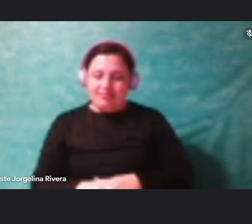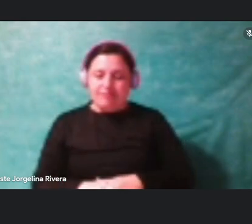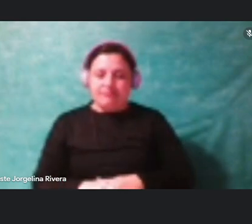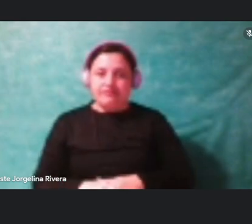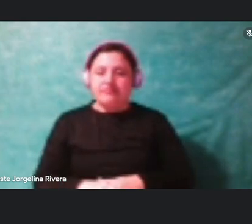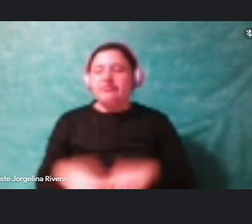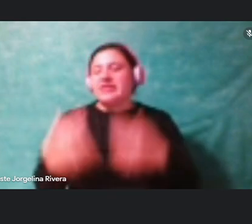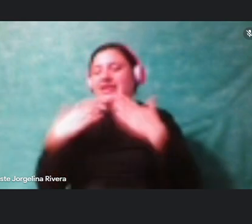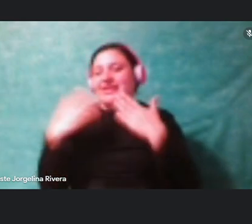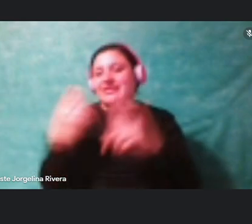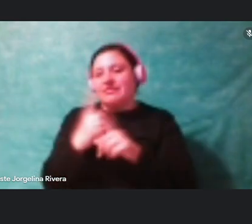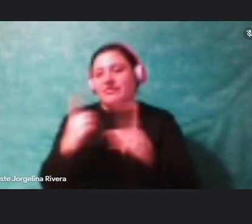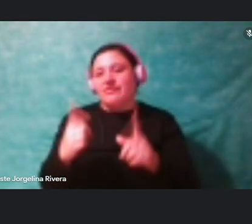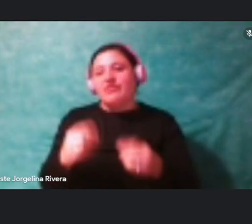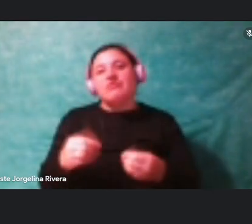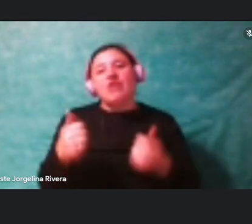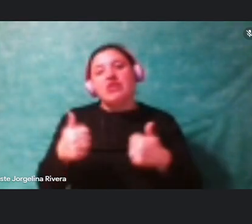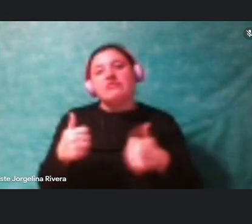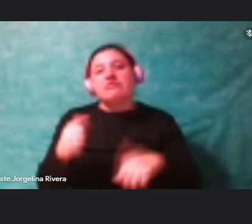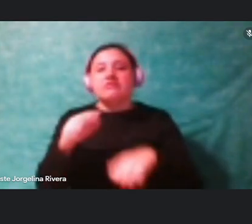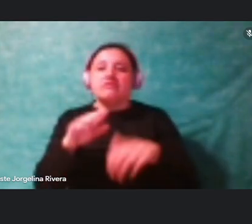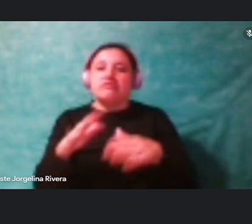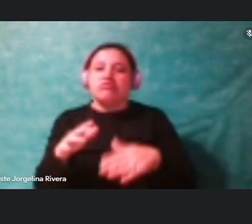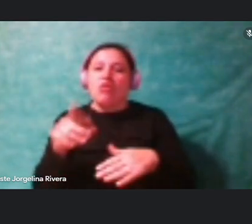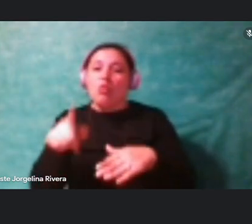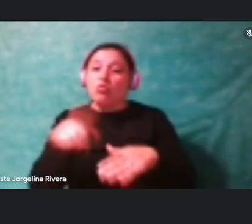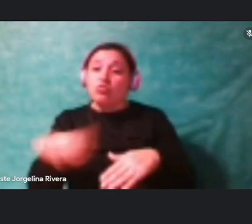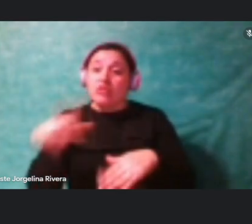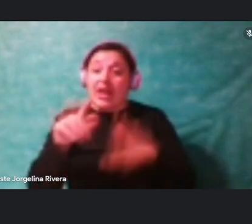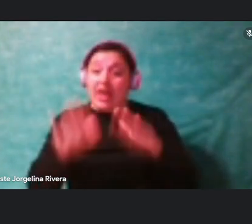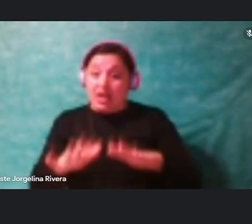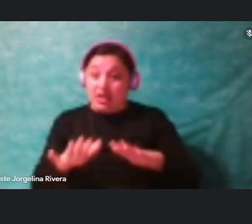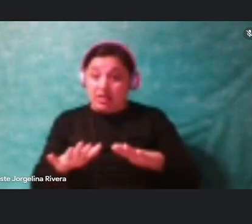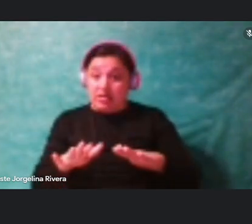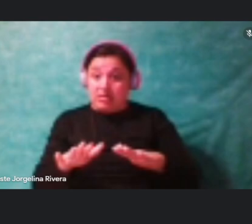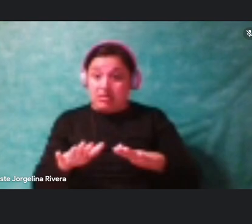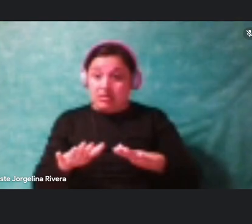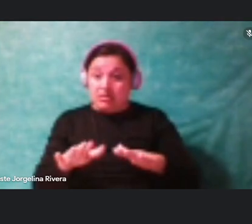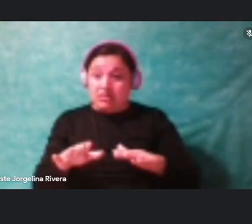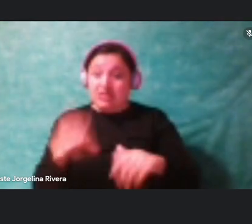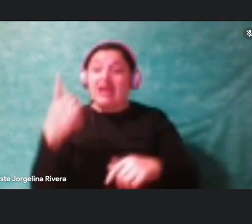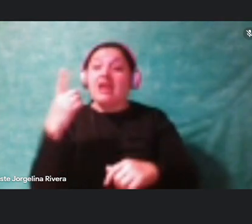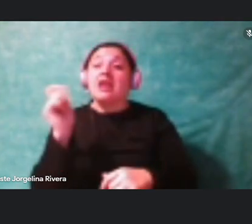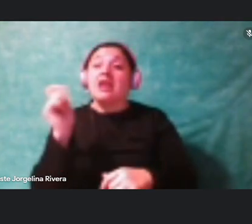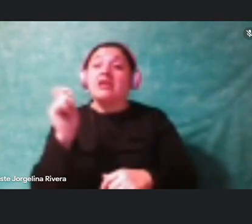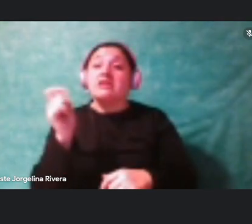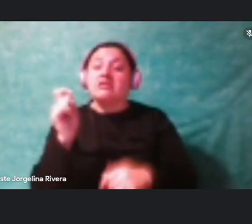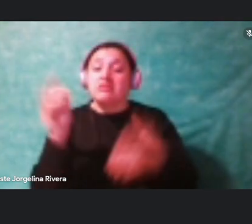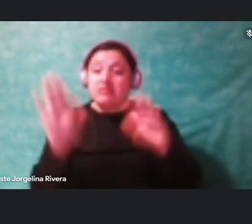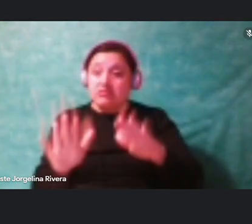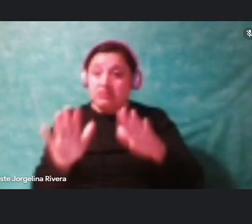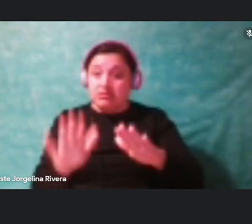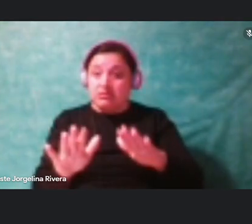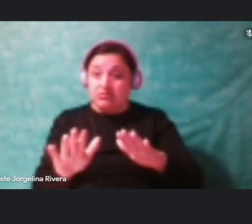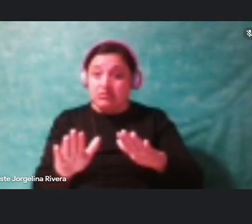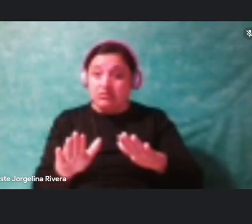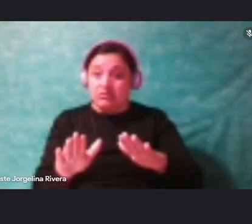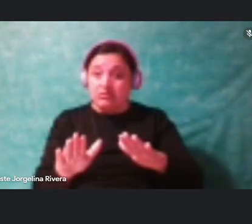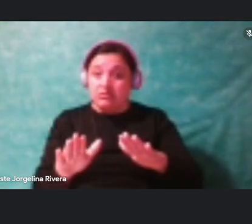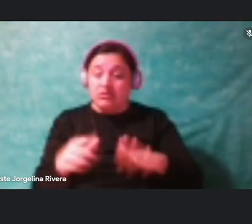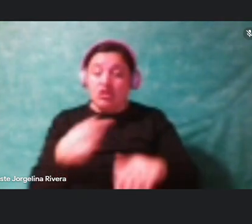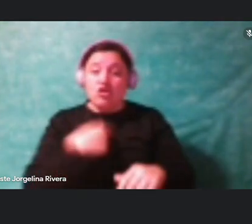Bueno, entonces nos vemos dentro de... ¿Alguien se va a quedar para hacerlo? Sí, podría poner sí, el texto. Yo me